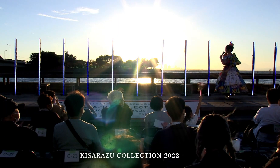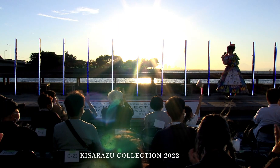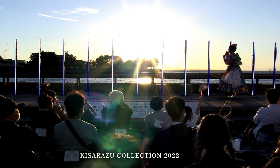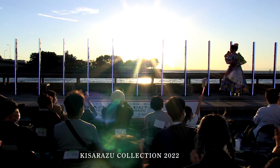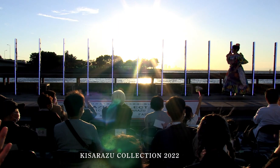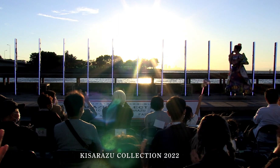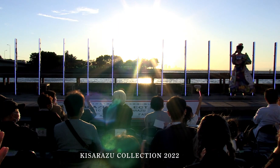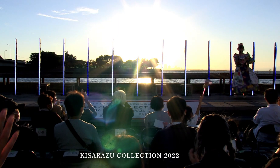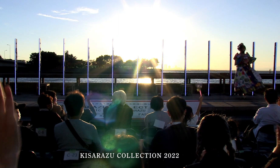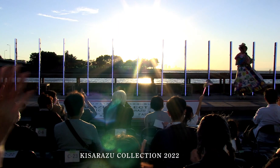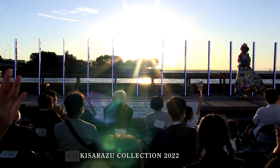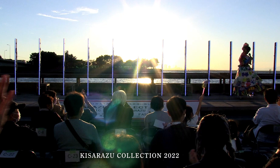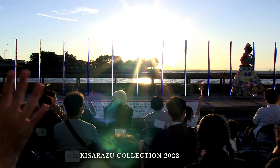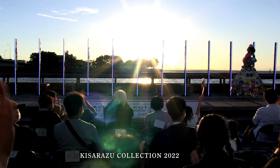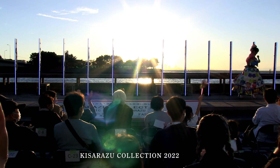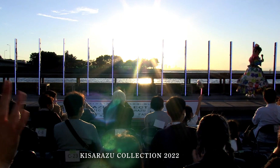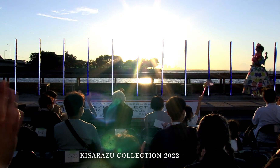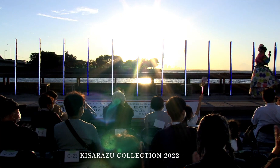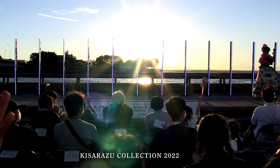ありがとうございます。